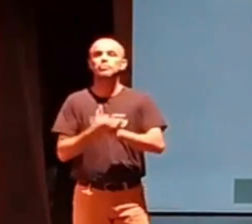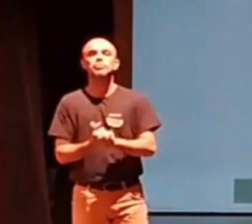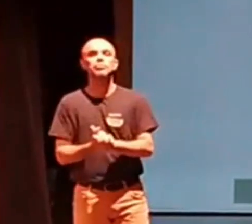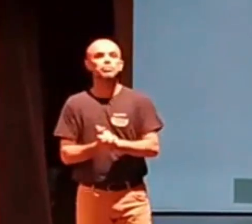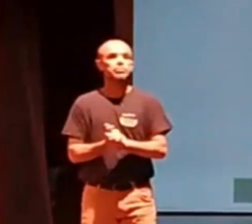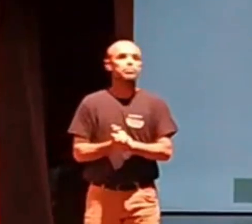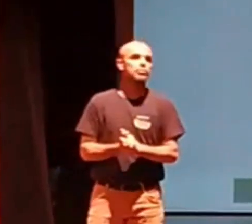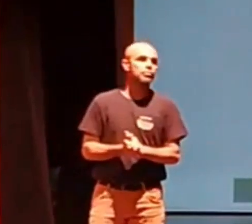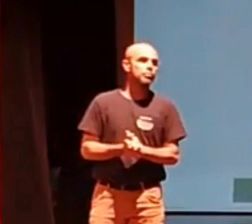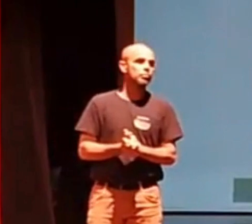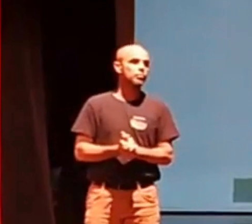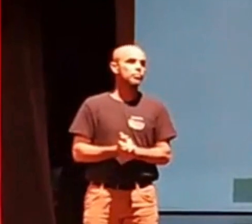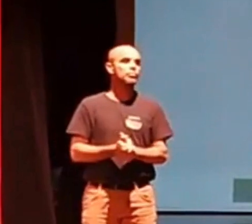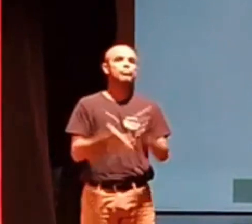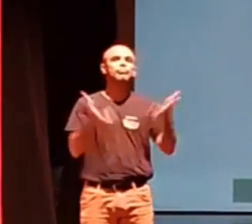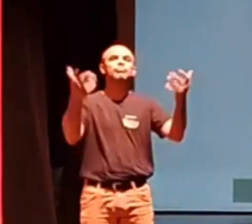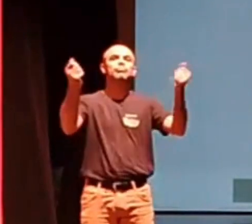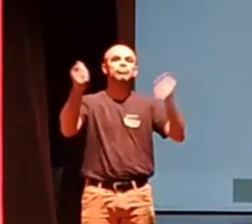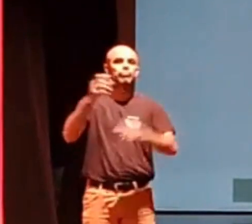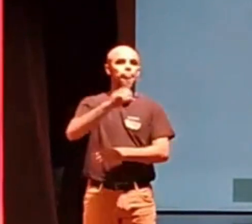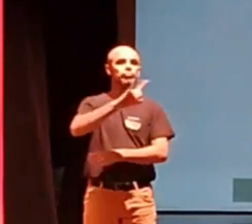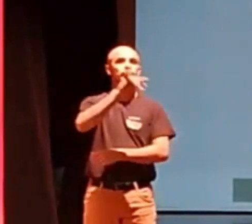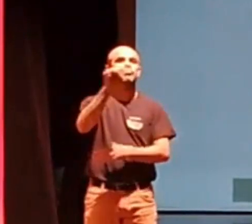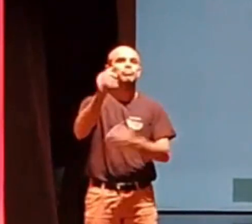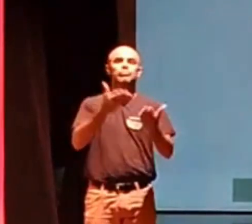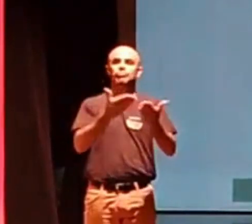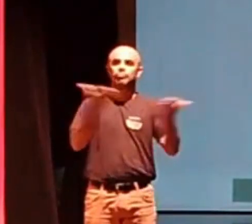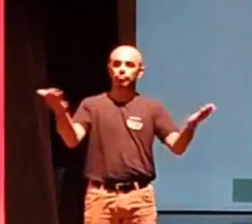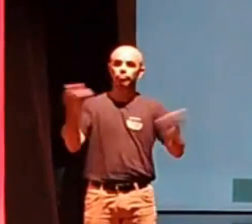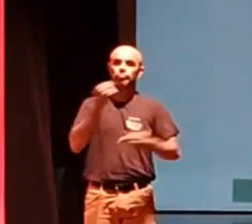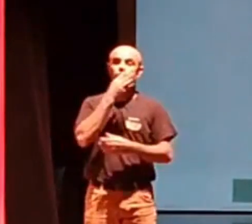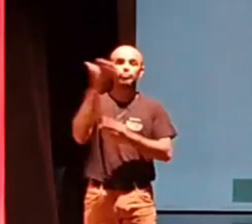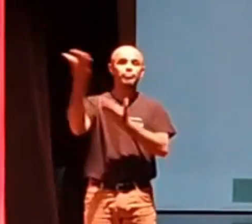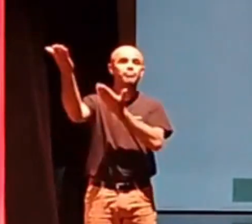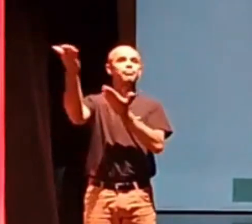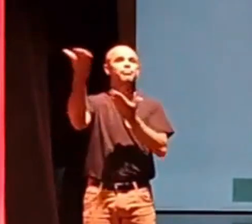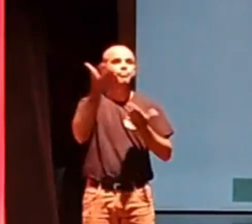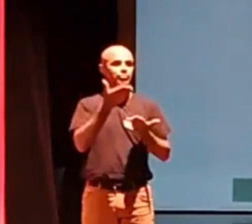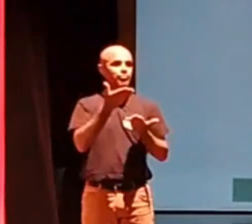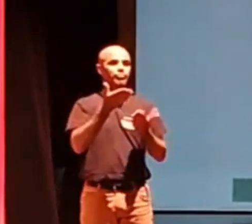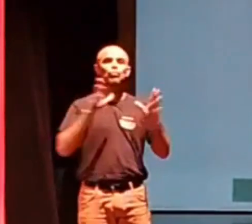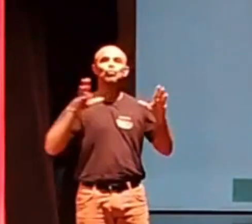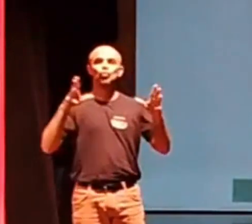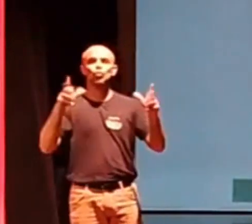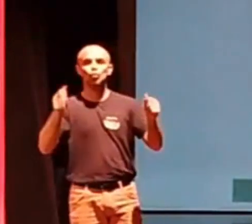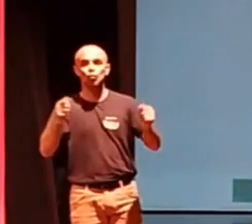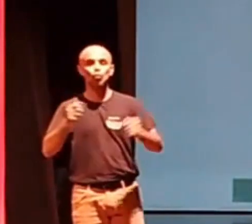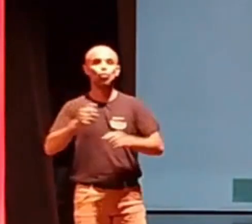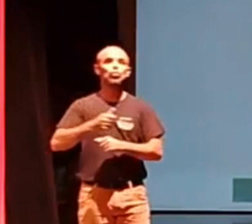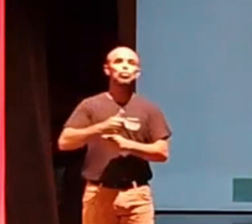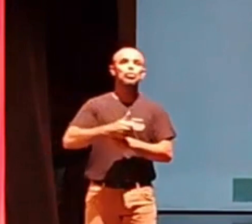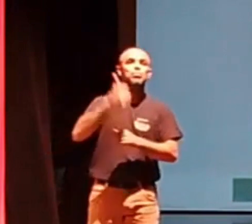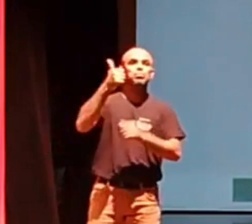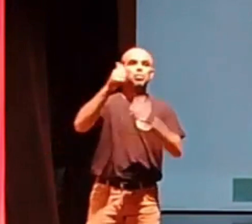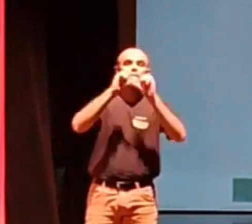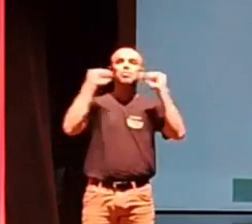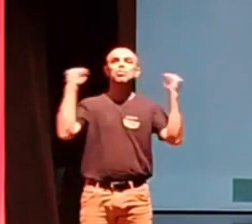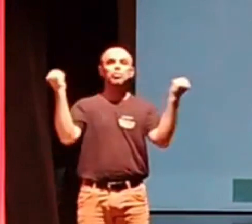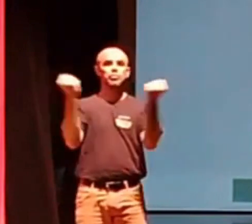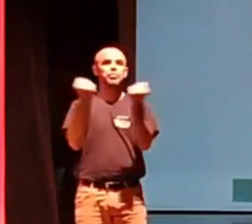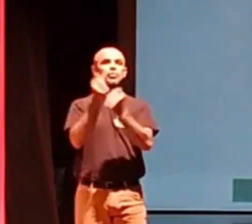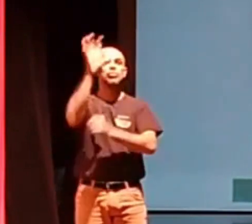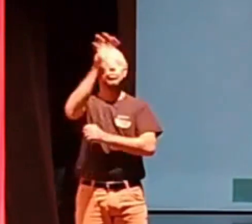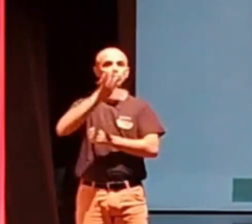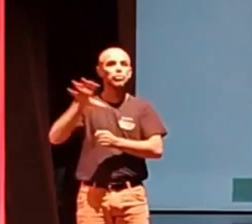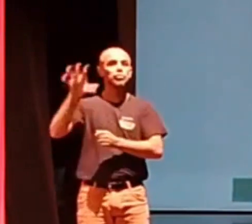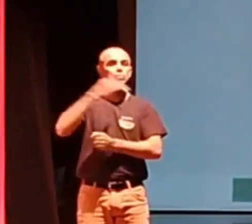Excelente dia a todas e a todos. Sejam bem-vindos e bem-vindas ao primeiro Seminário Regional de Saúde